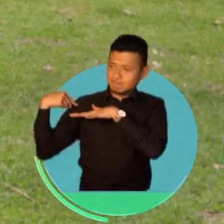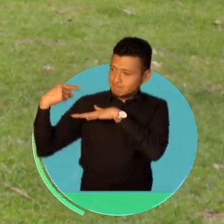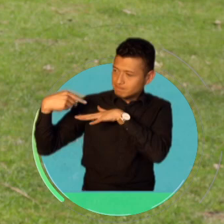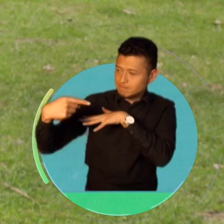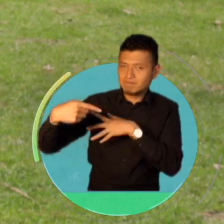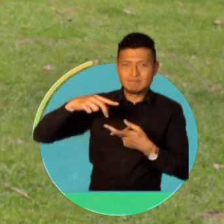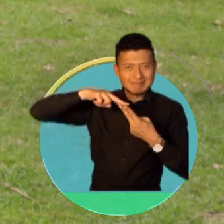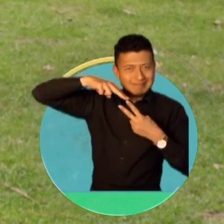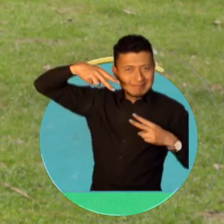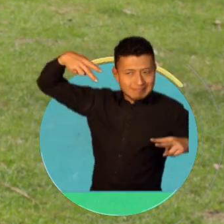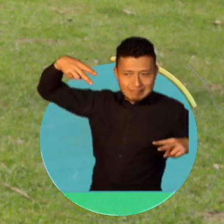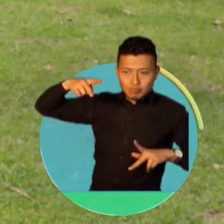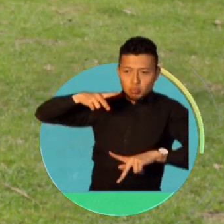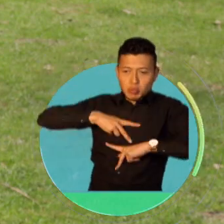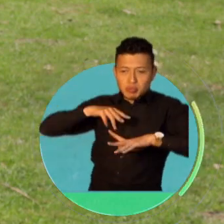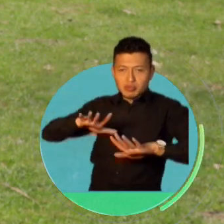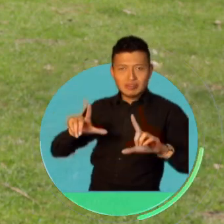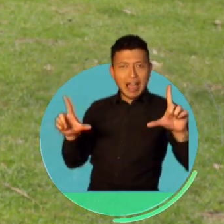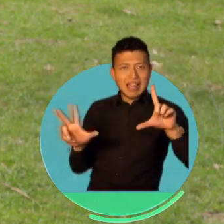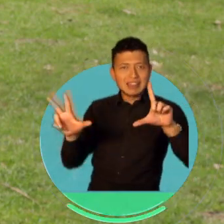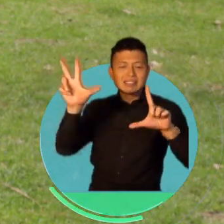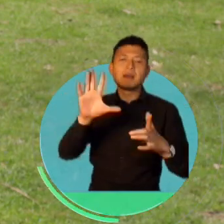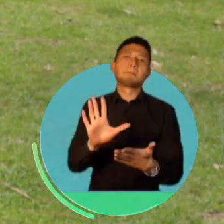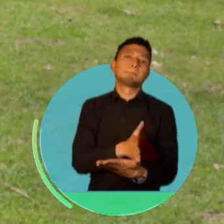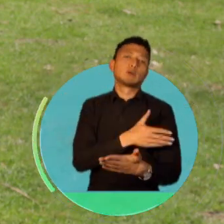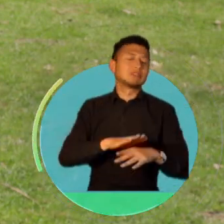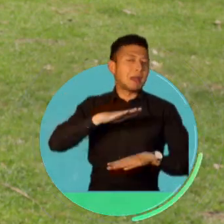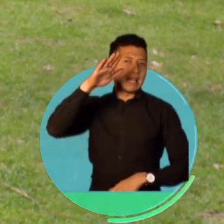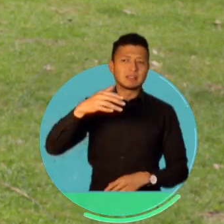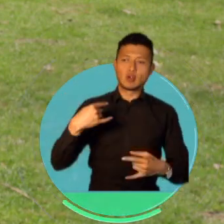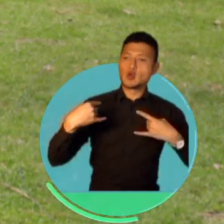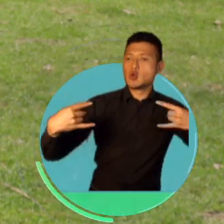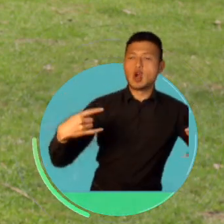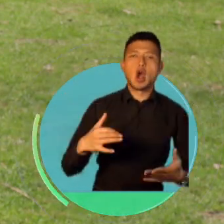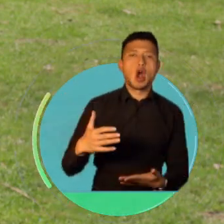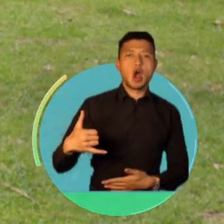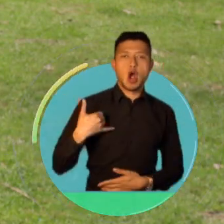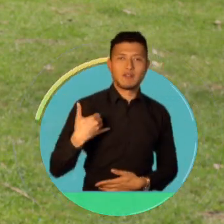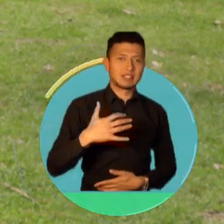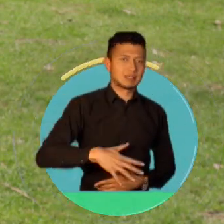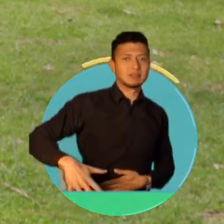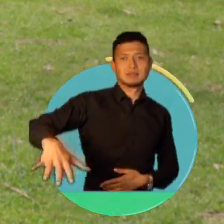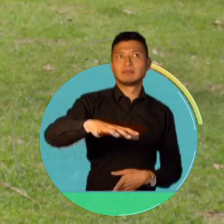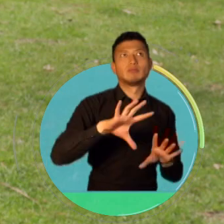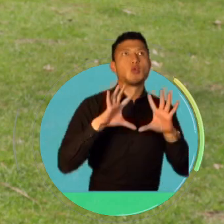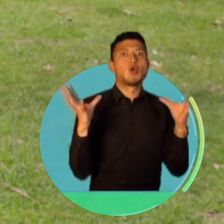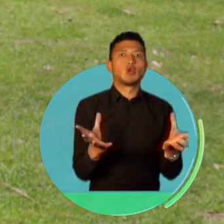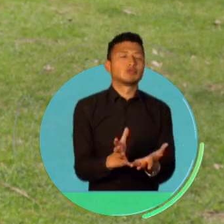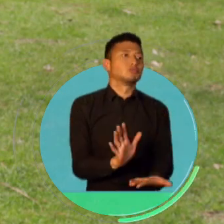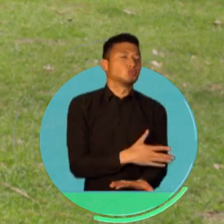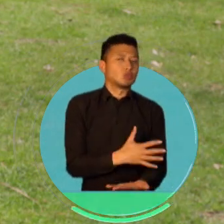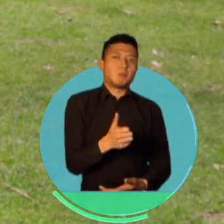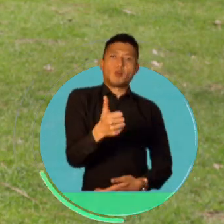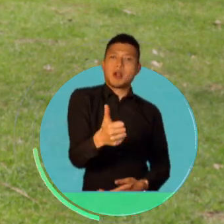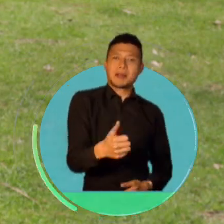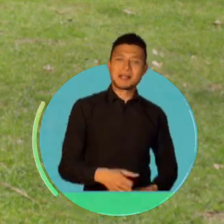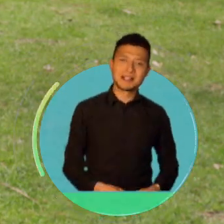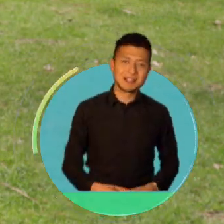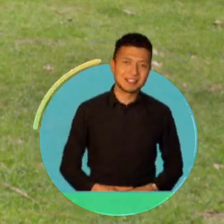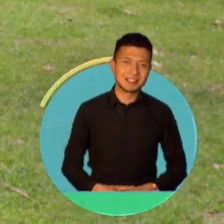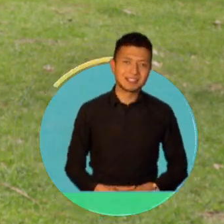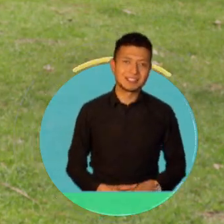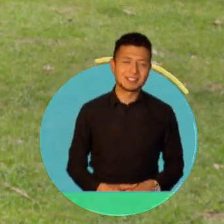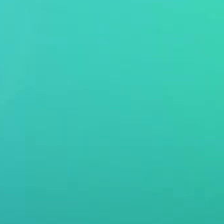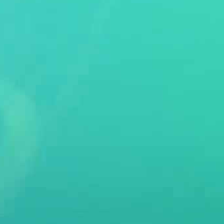sigamos con la tradición y el ADN el Canal 13 que es el ADN musical lo que mueve a los jóvenes y lo que mueve Prácticamente todo el mundo